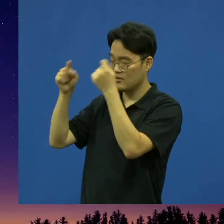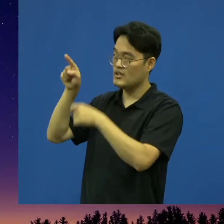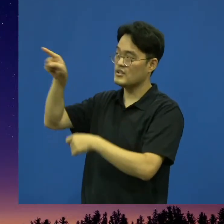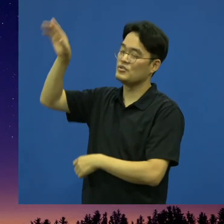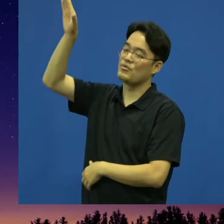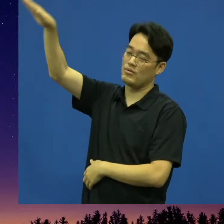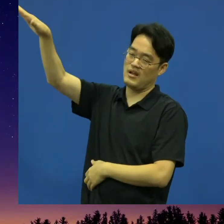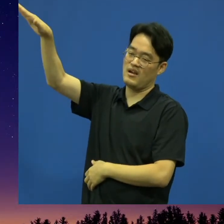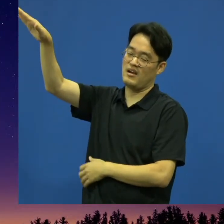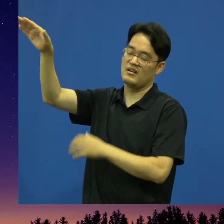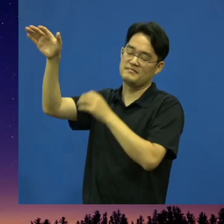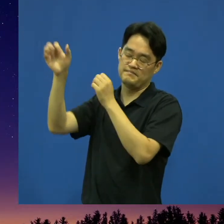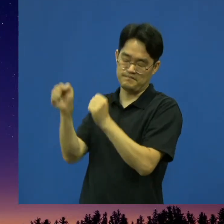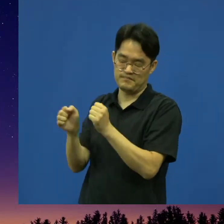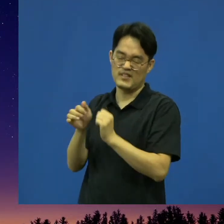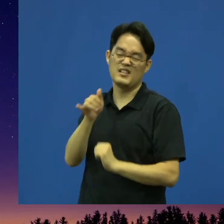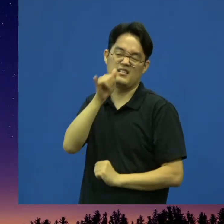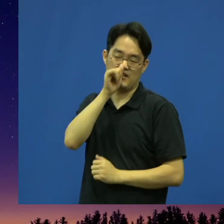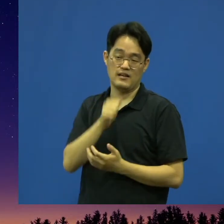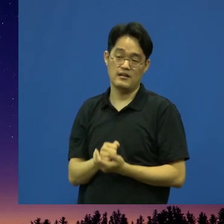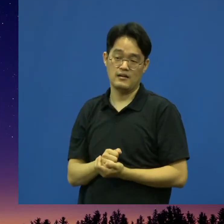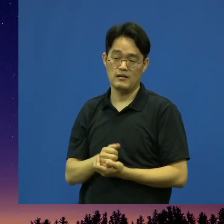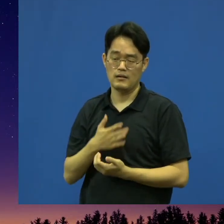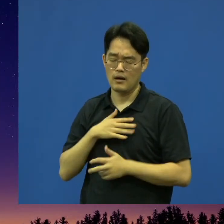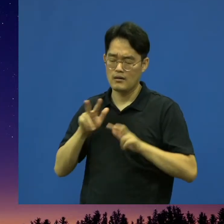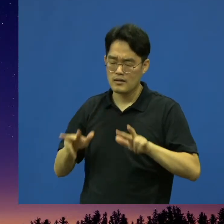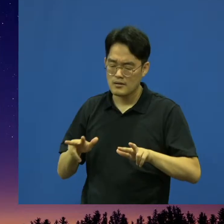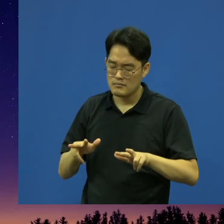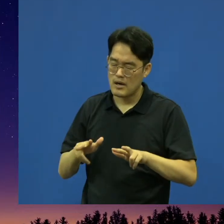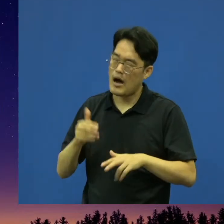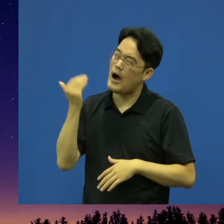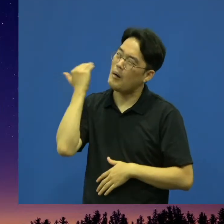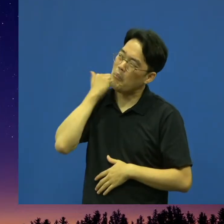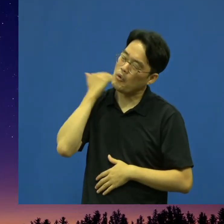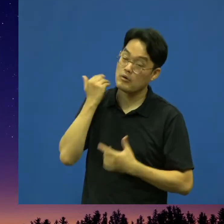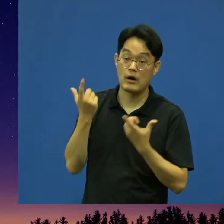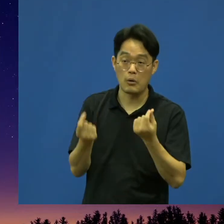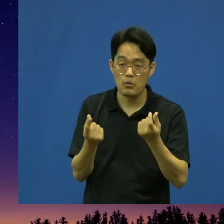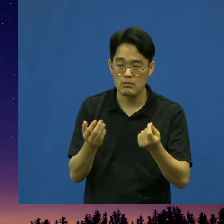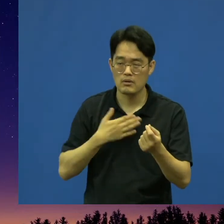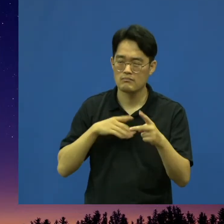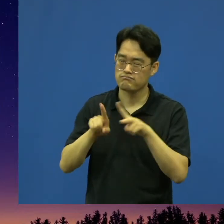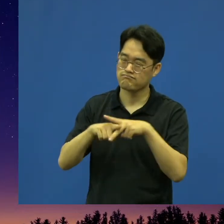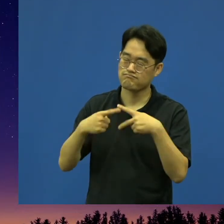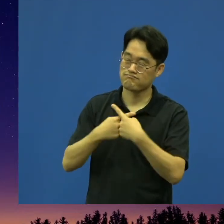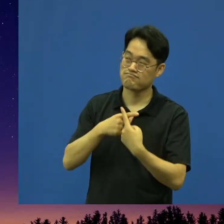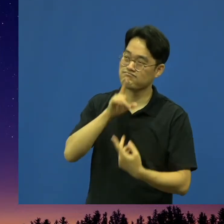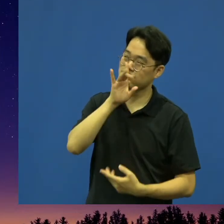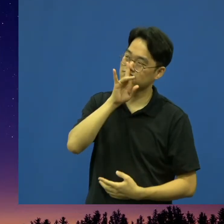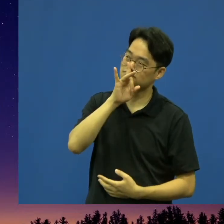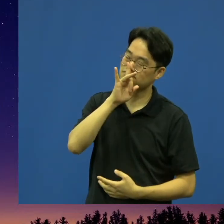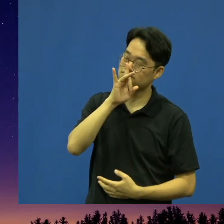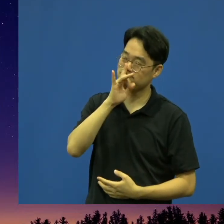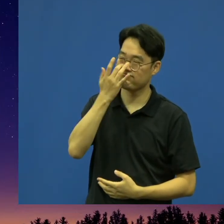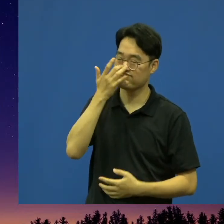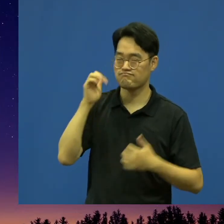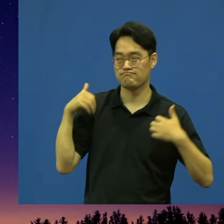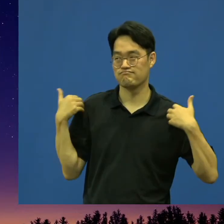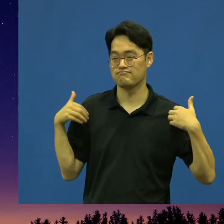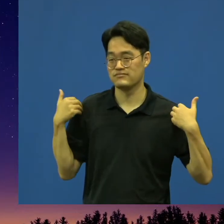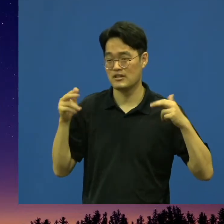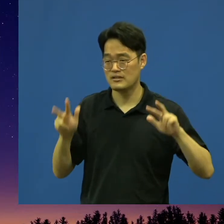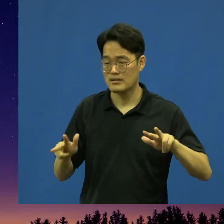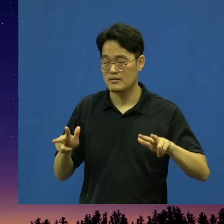계신데 내가 해석할 수 없고 내가 이해할 수 없고 지금 당장에 뭔가가